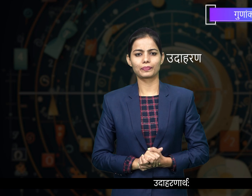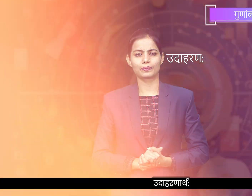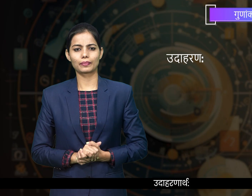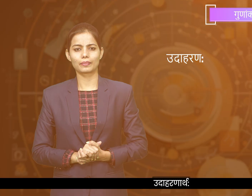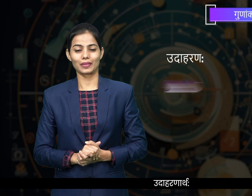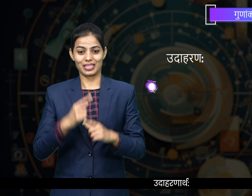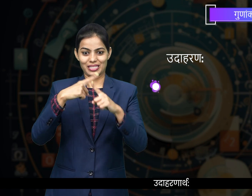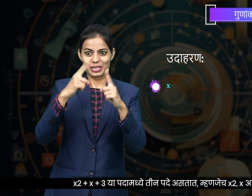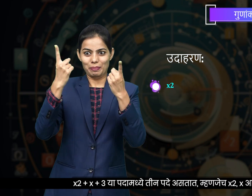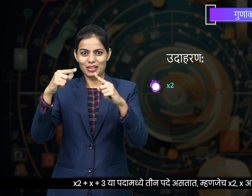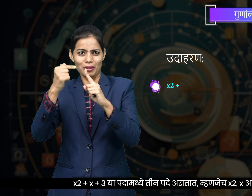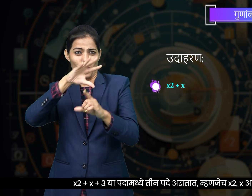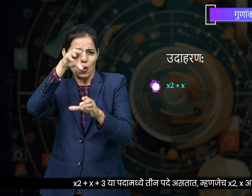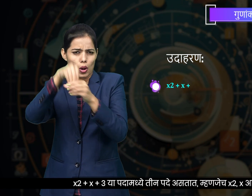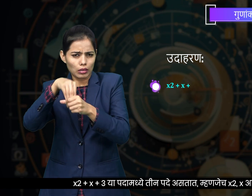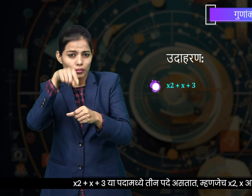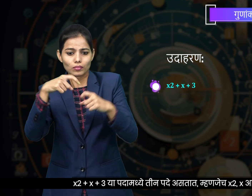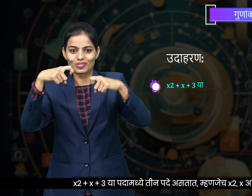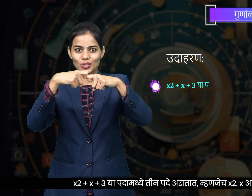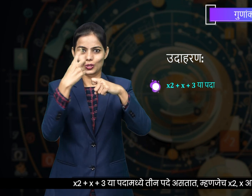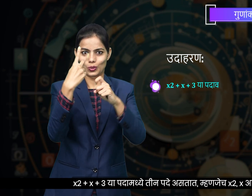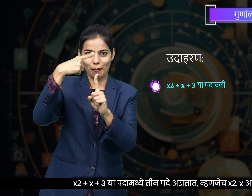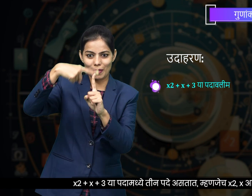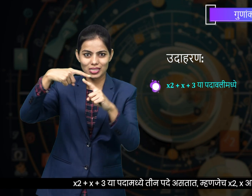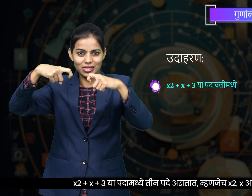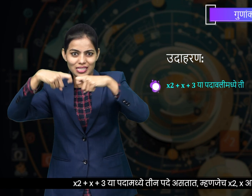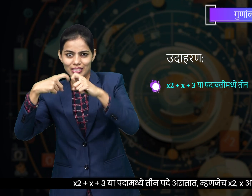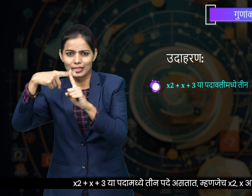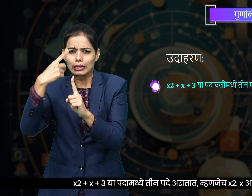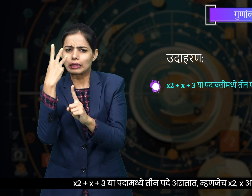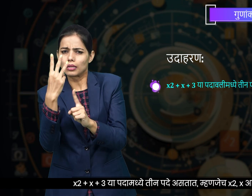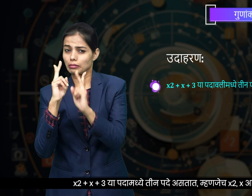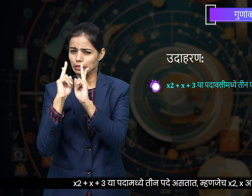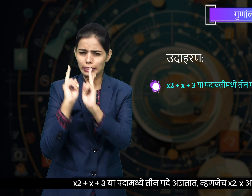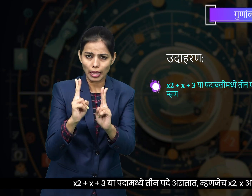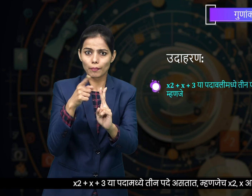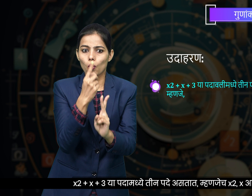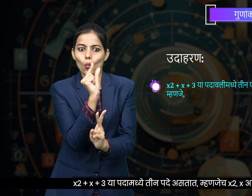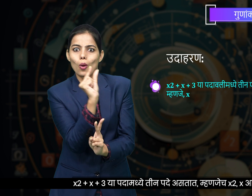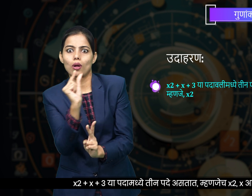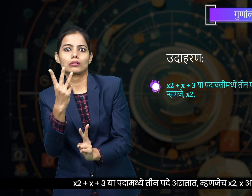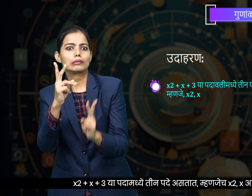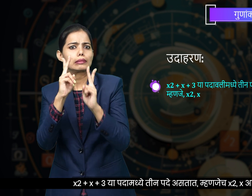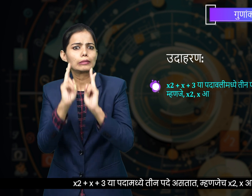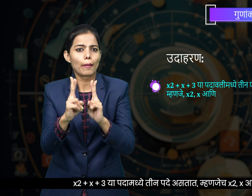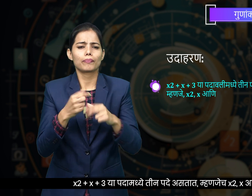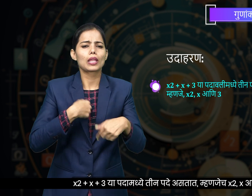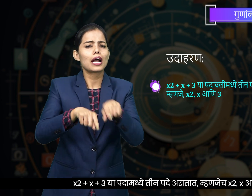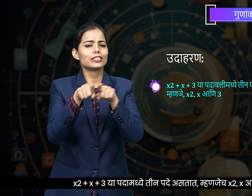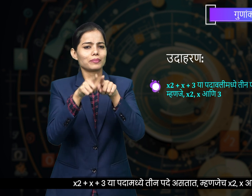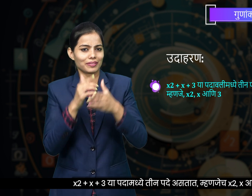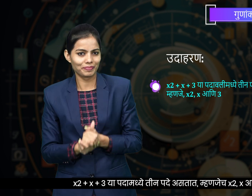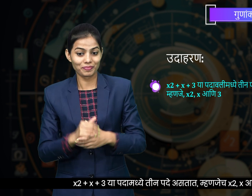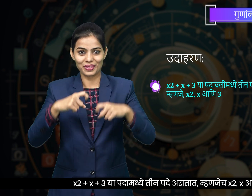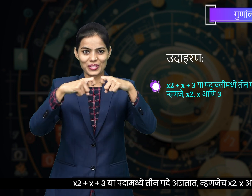उदाहरणार्थ x वर्ग अधिक x अधिक 3 या पदामध्ये 3 पदे असतात म्हणजेच